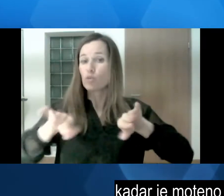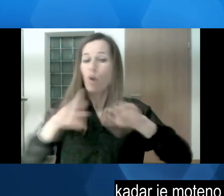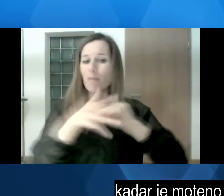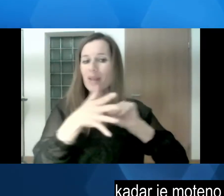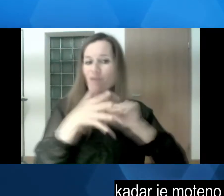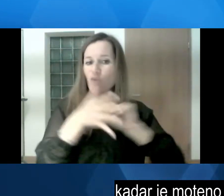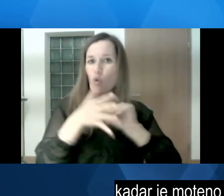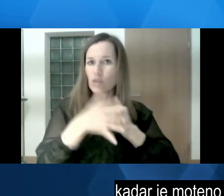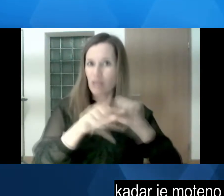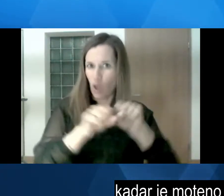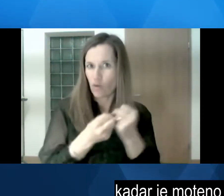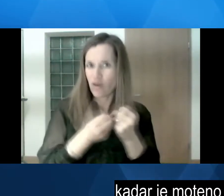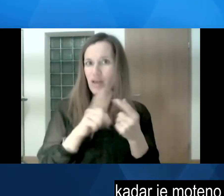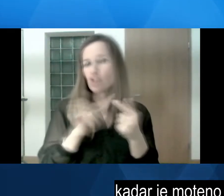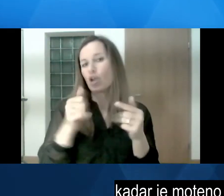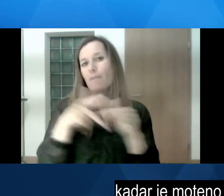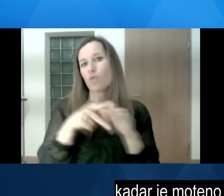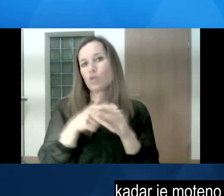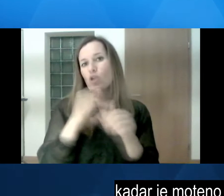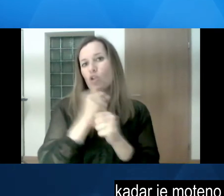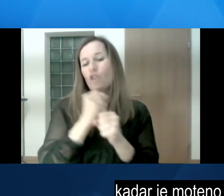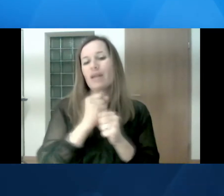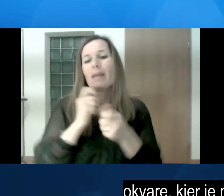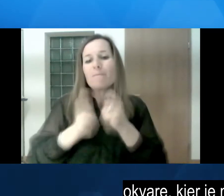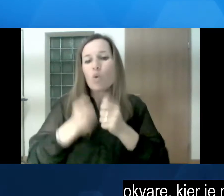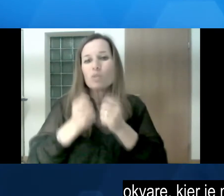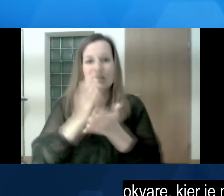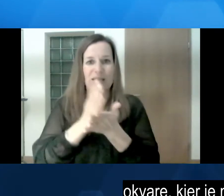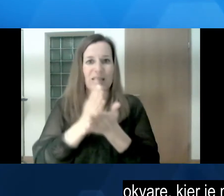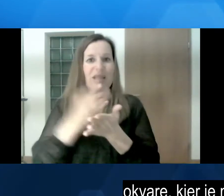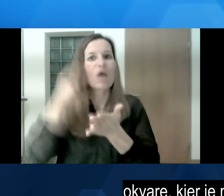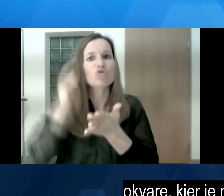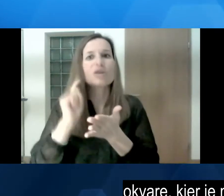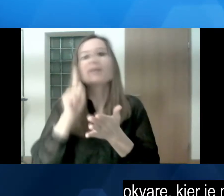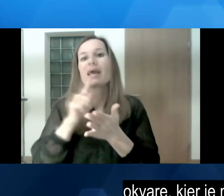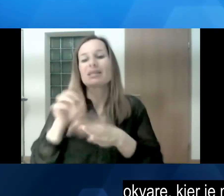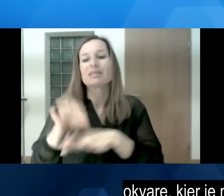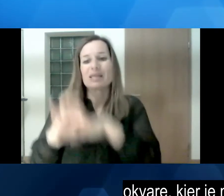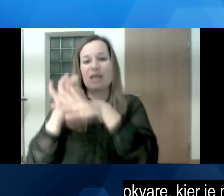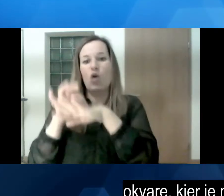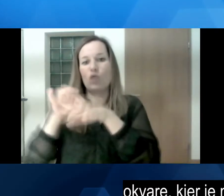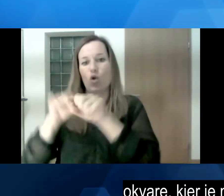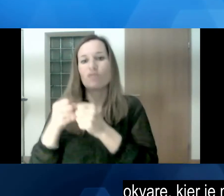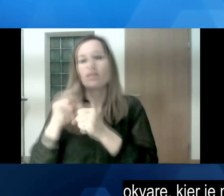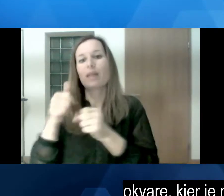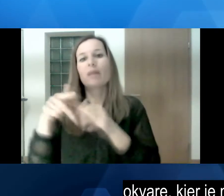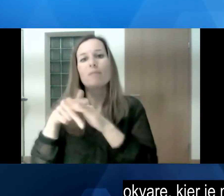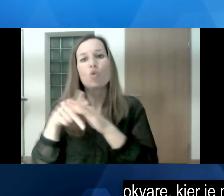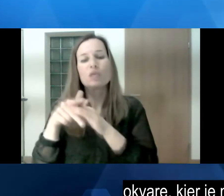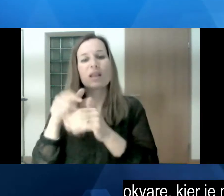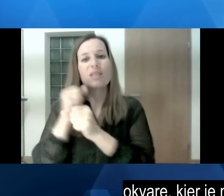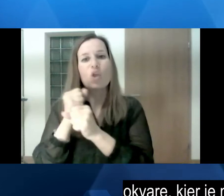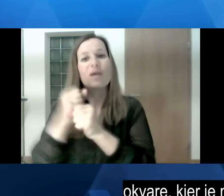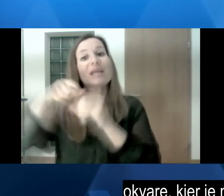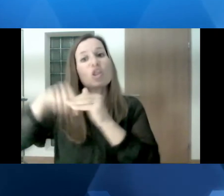je moteno delovanje bobniča srednjega ušesa, in zaznavne okvare, kjer je moteno delovanje notranjega ušesa, se